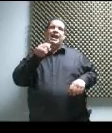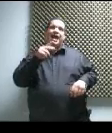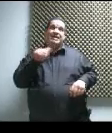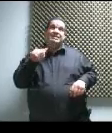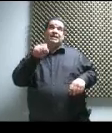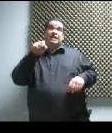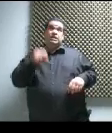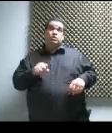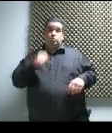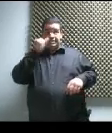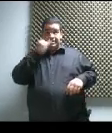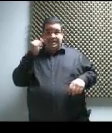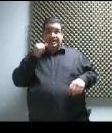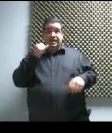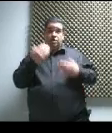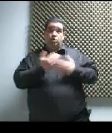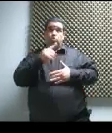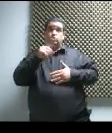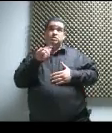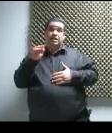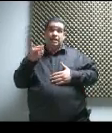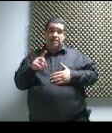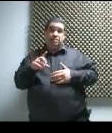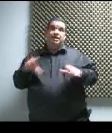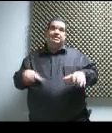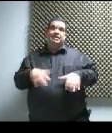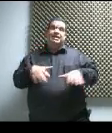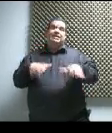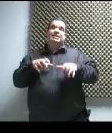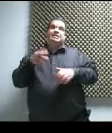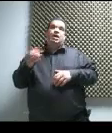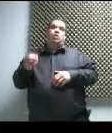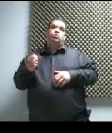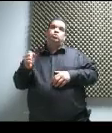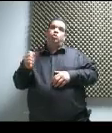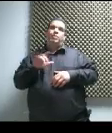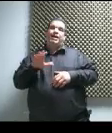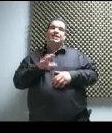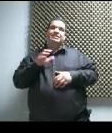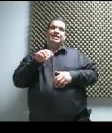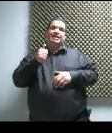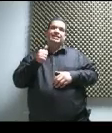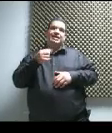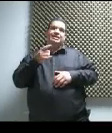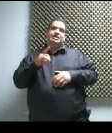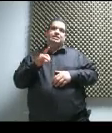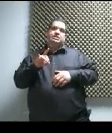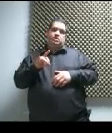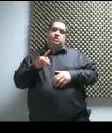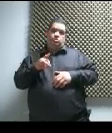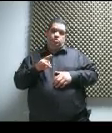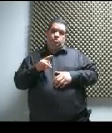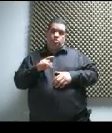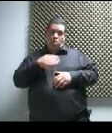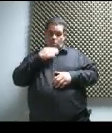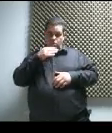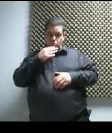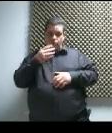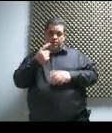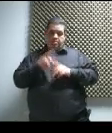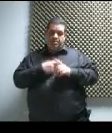hasta el sur de Italia y Nueva Zelanda. Se han incorporado para hacer el ShakeOut. Todos lo van a hacer a las 10 y 18. Y octubre es el mes